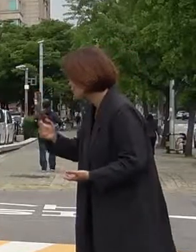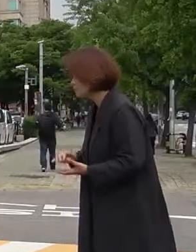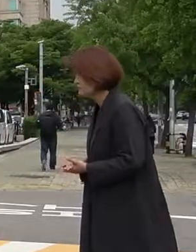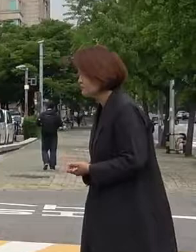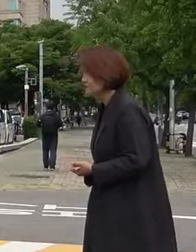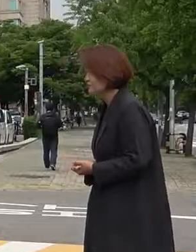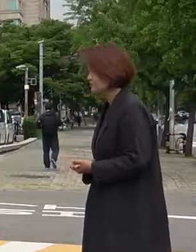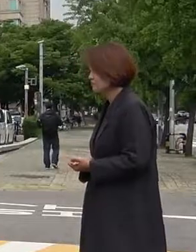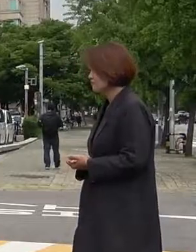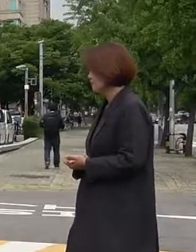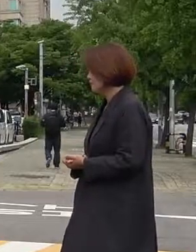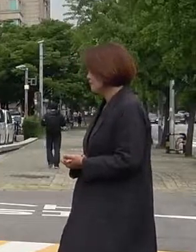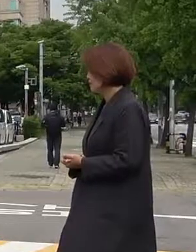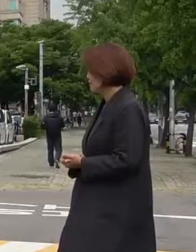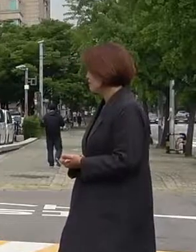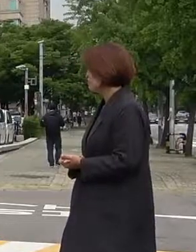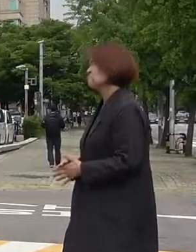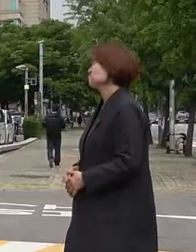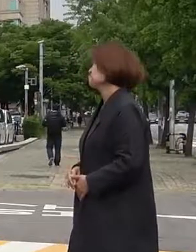소장님도 말씀했지만